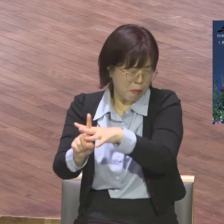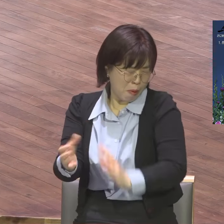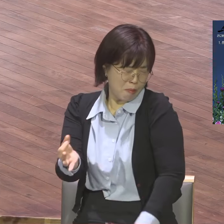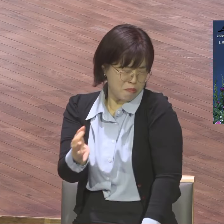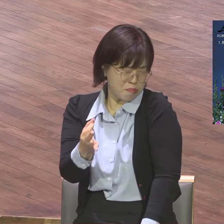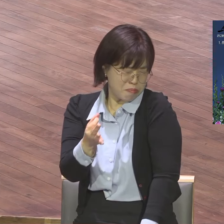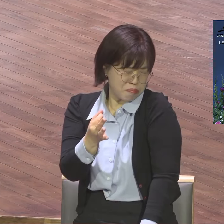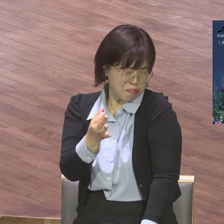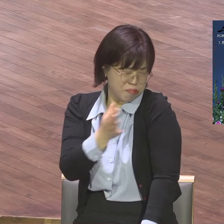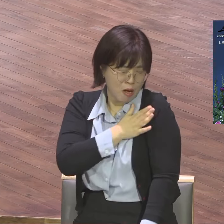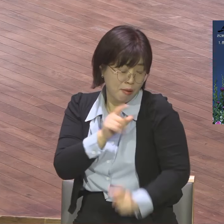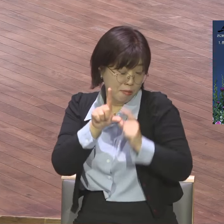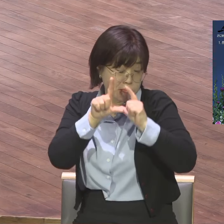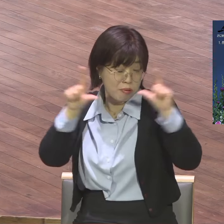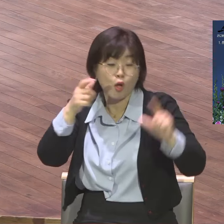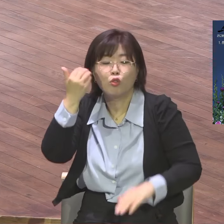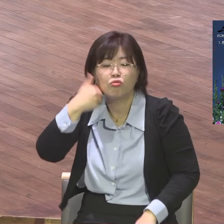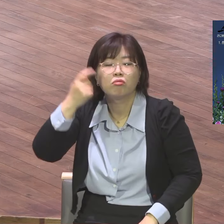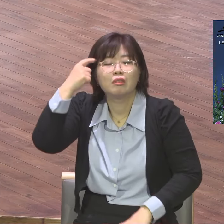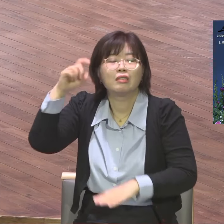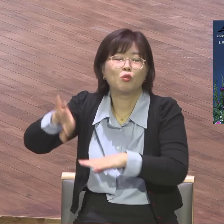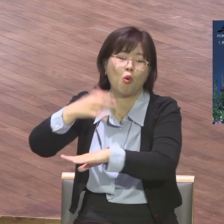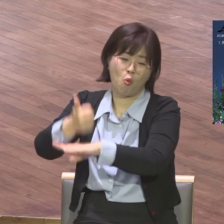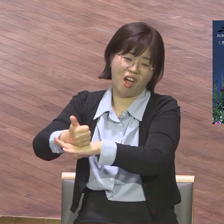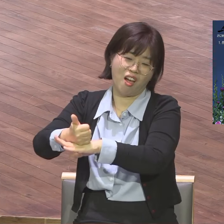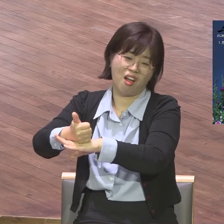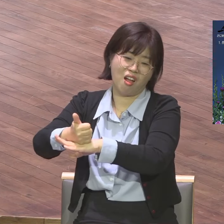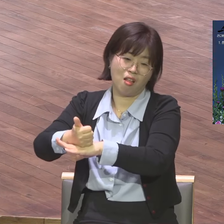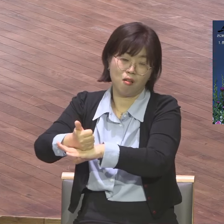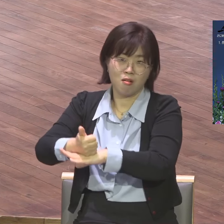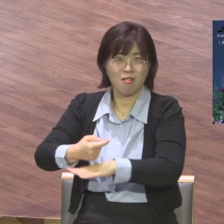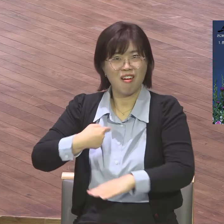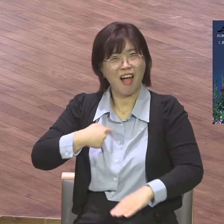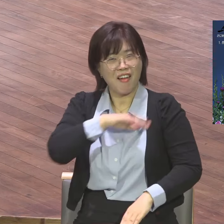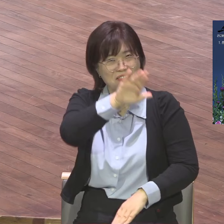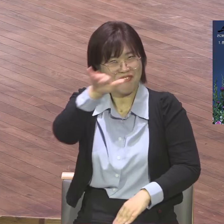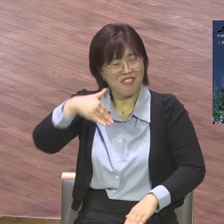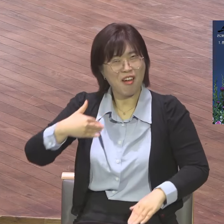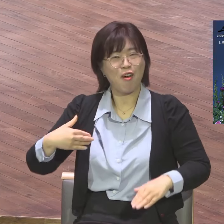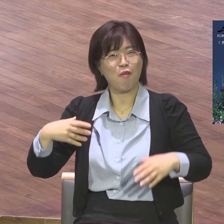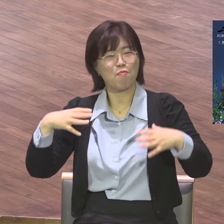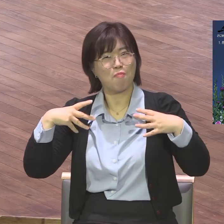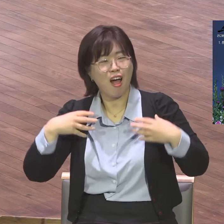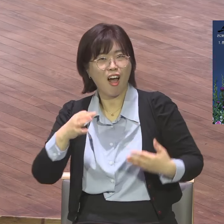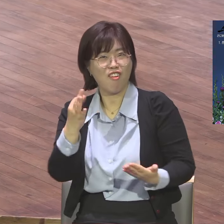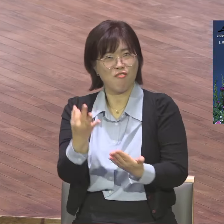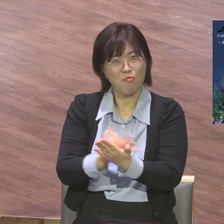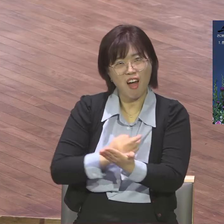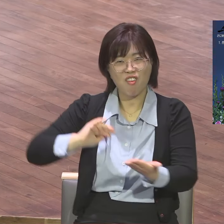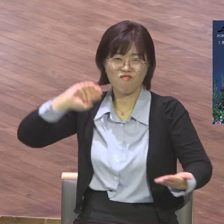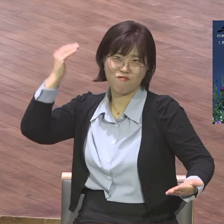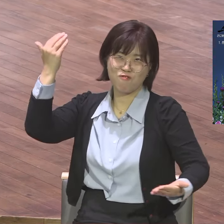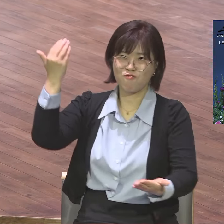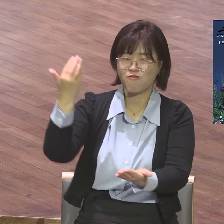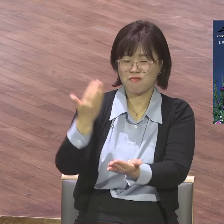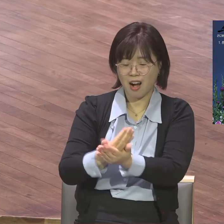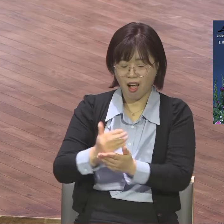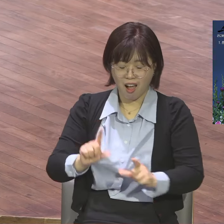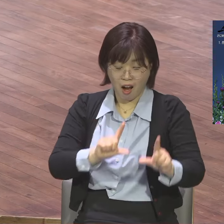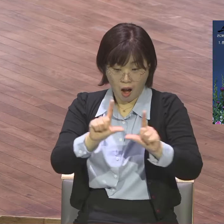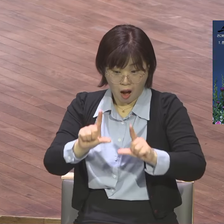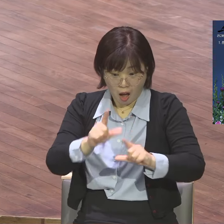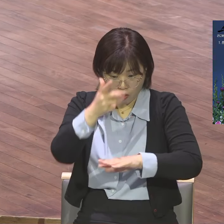헛되고 헛되며 헛되고 헛되니 모든 것이 헛되다 라고 하는 이 결론